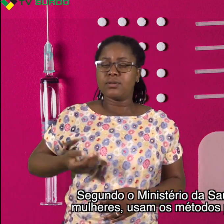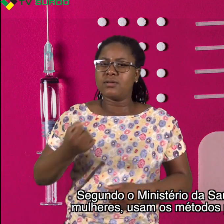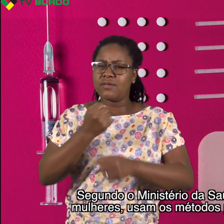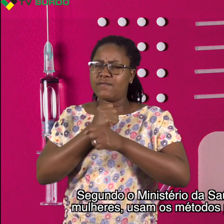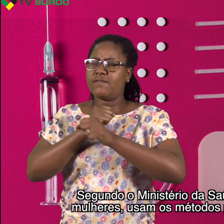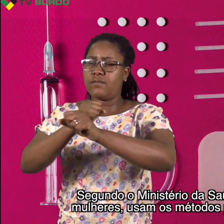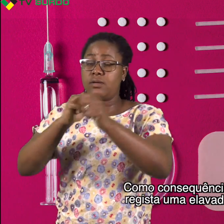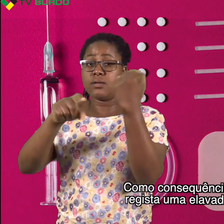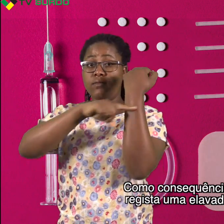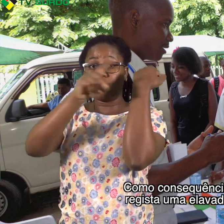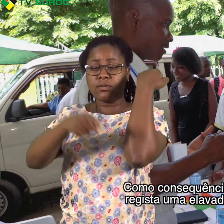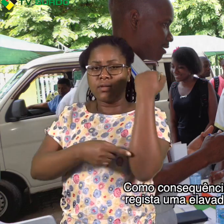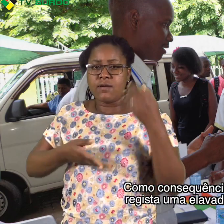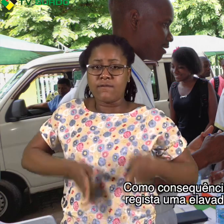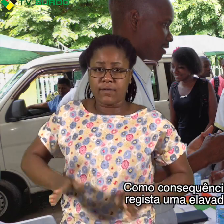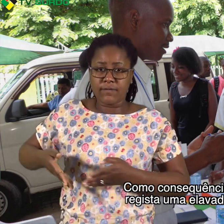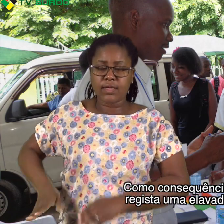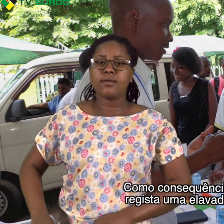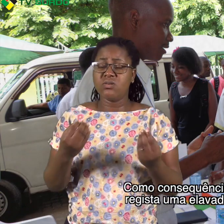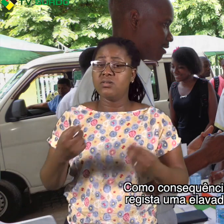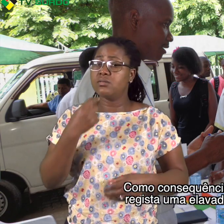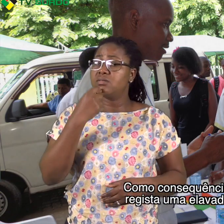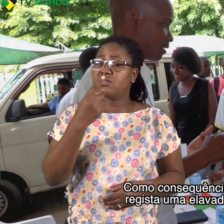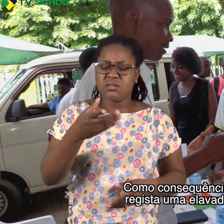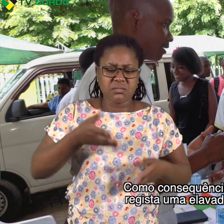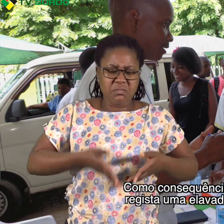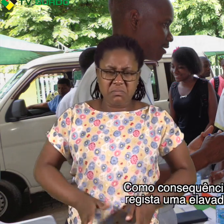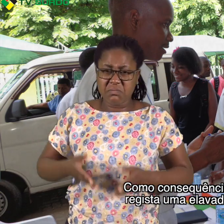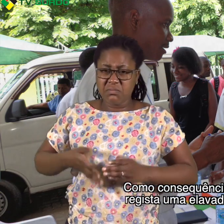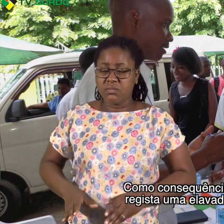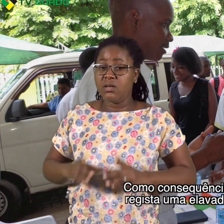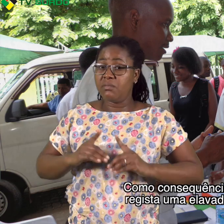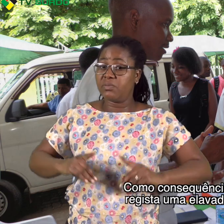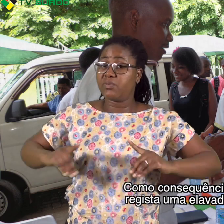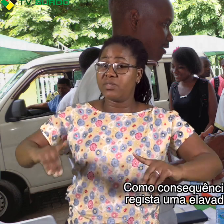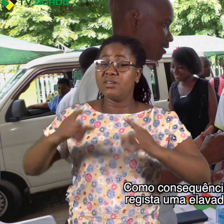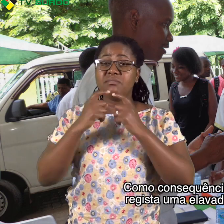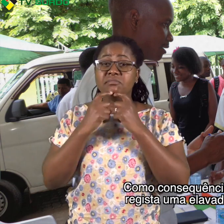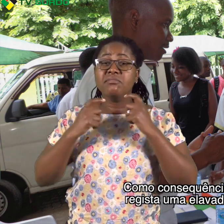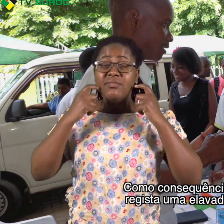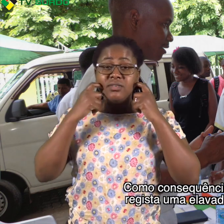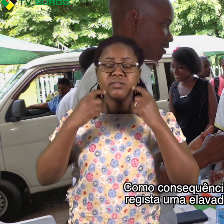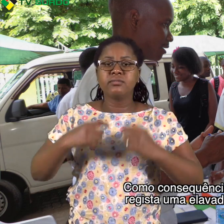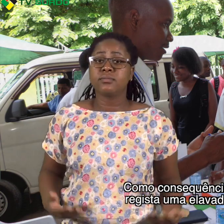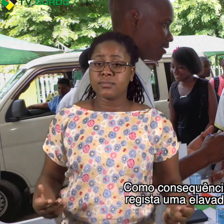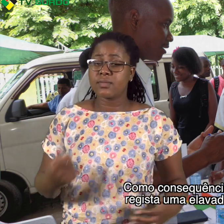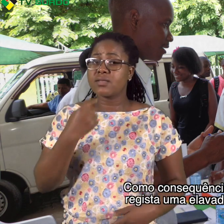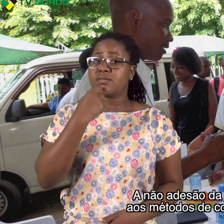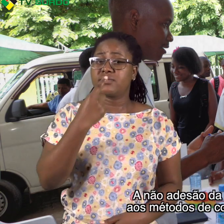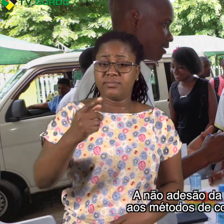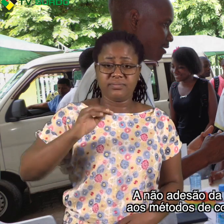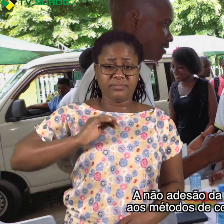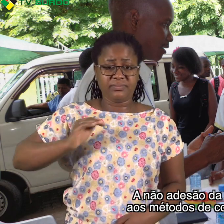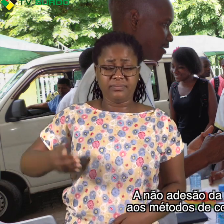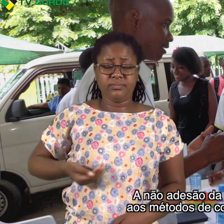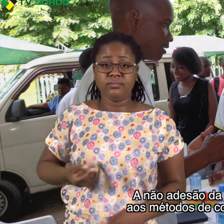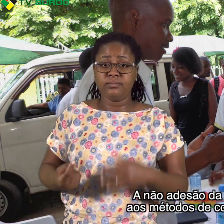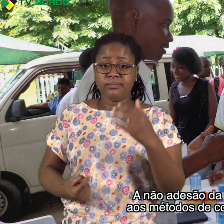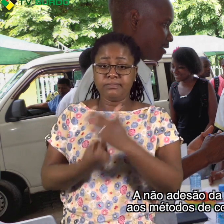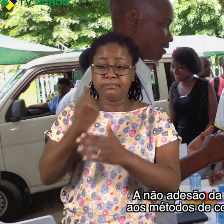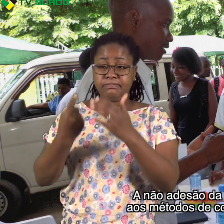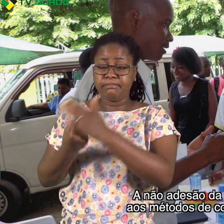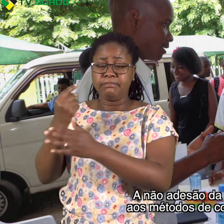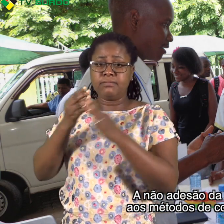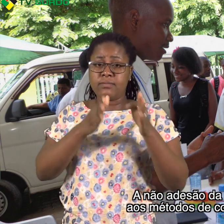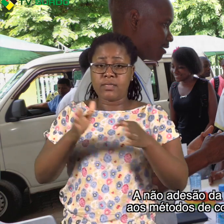prevenir a gravidez. Como consequência disso, Moçambique registra uma elevada taxa de natalidade. A adesão da